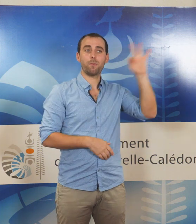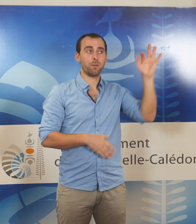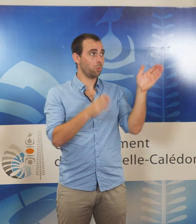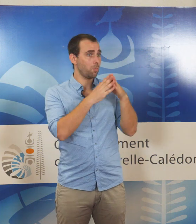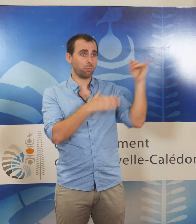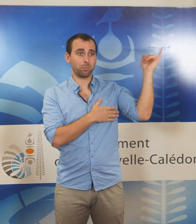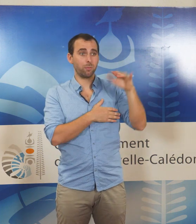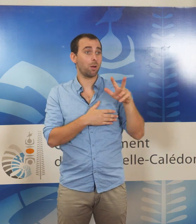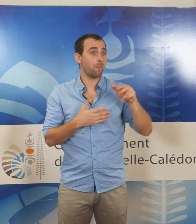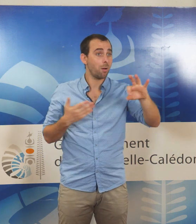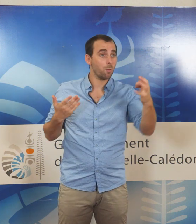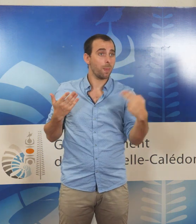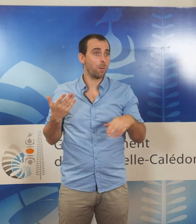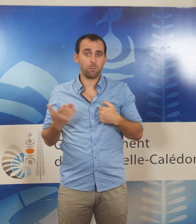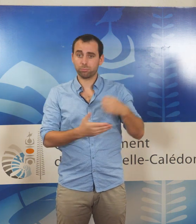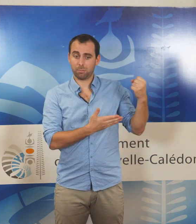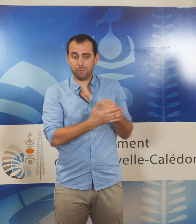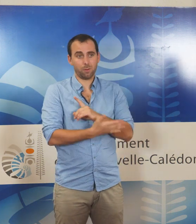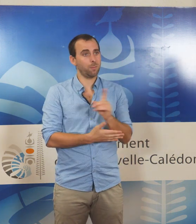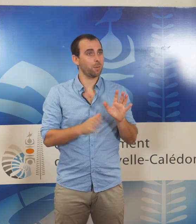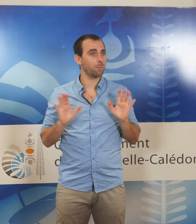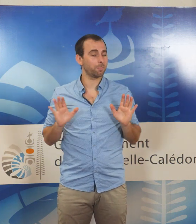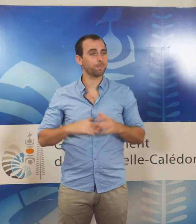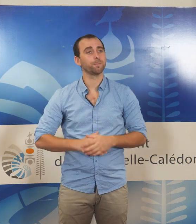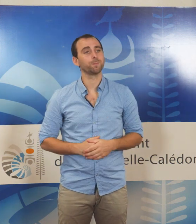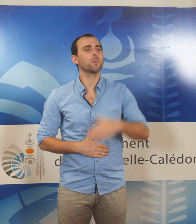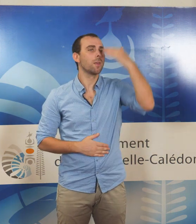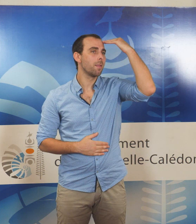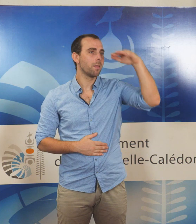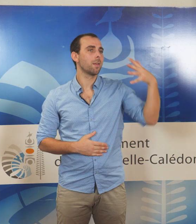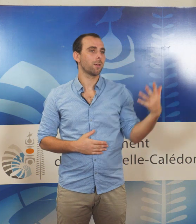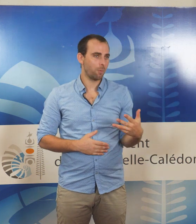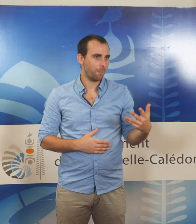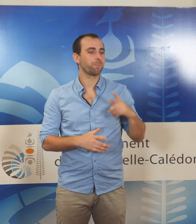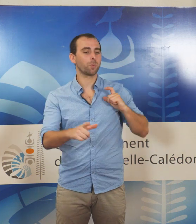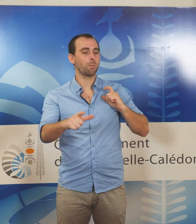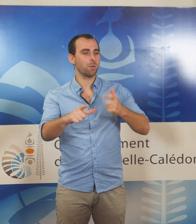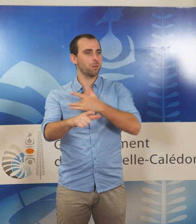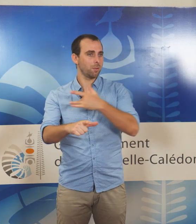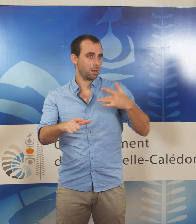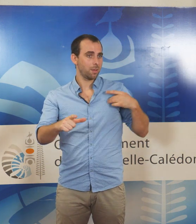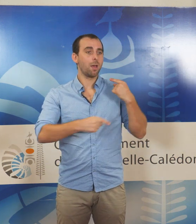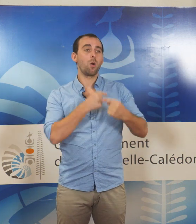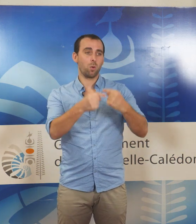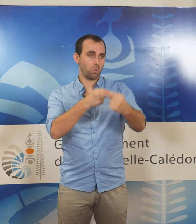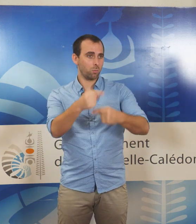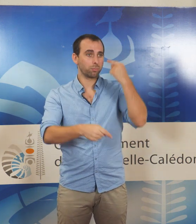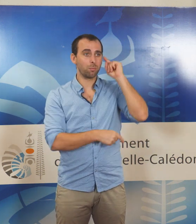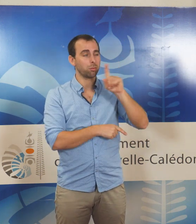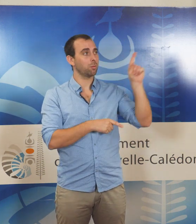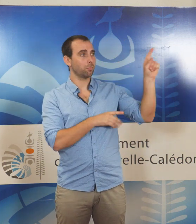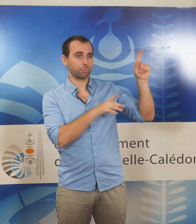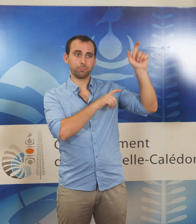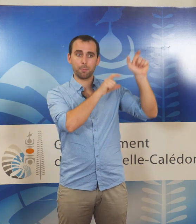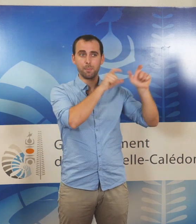pas été informé qu'il y a un vol de prévu d'ici dimanche. Tout ce que je sais, c'est que je vous dis qu'il y avait une procédure sanitaire qui était en cours pour accueillir de la meilleure